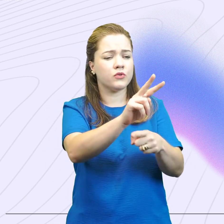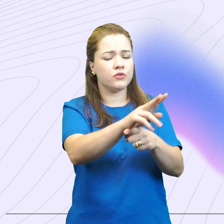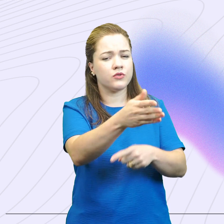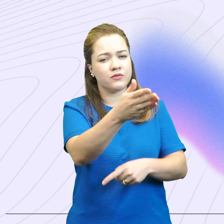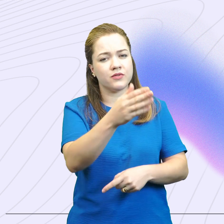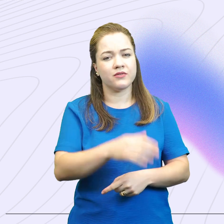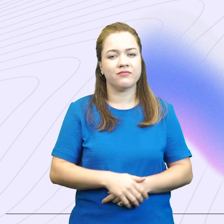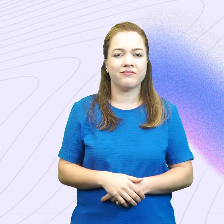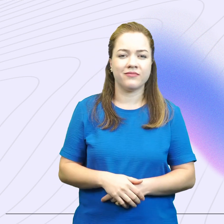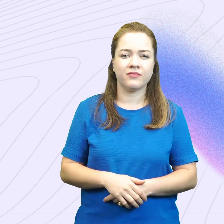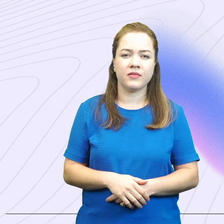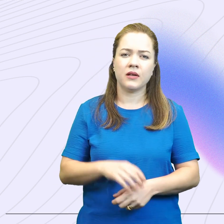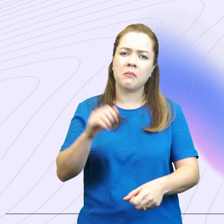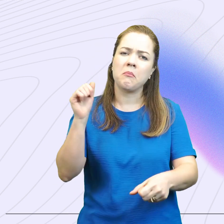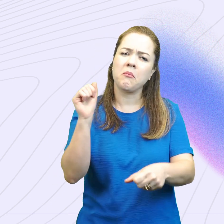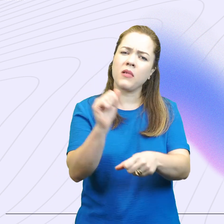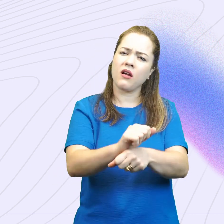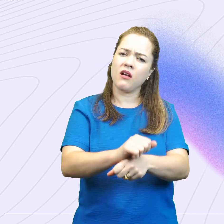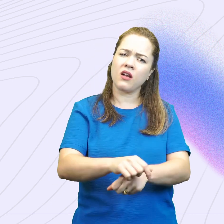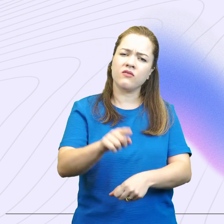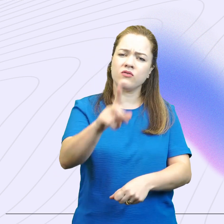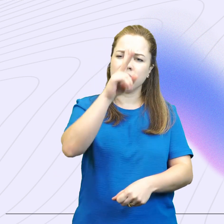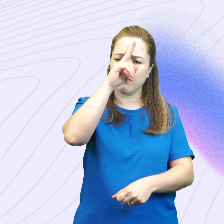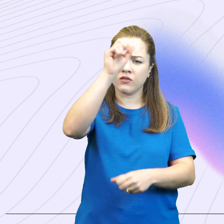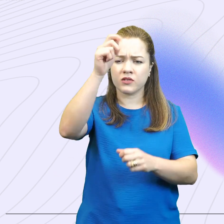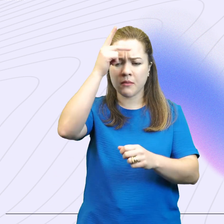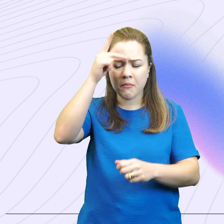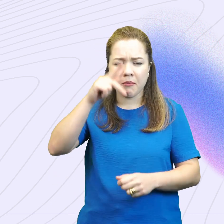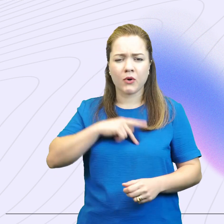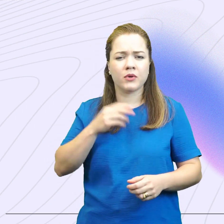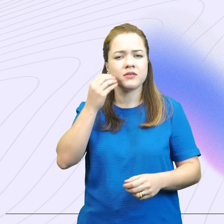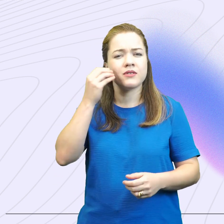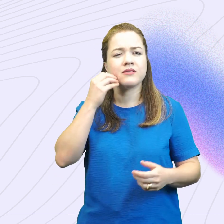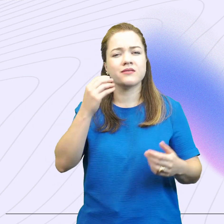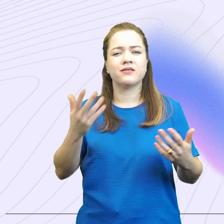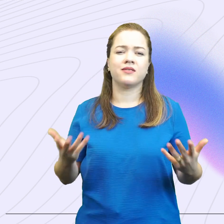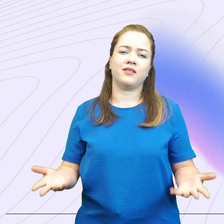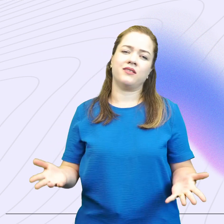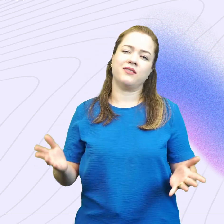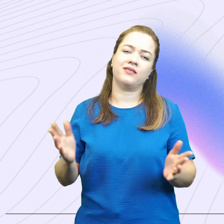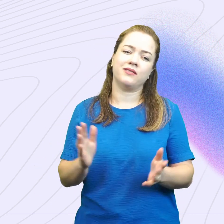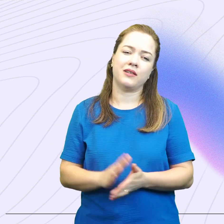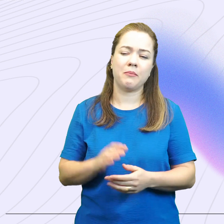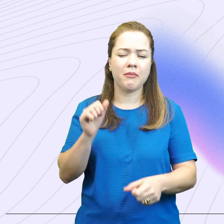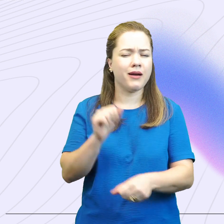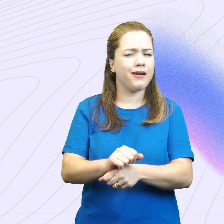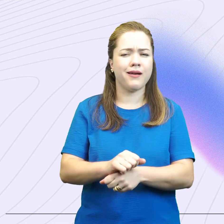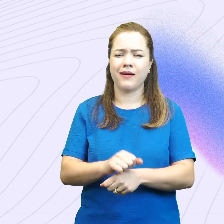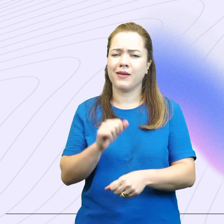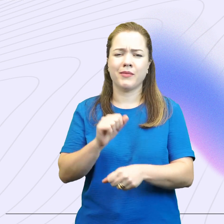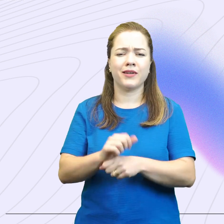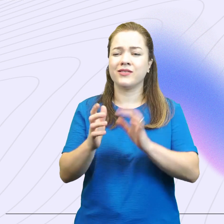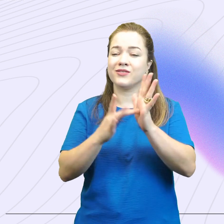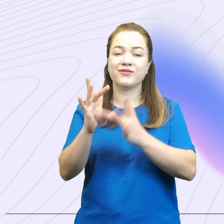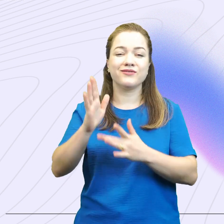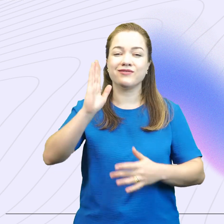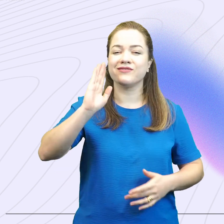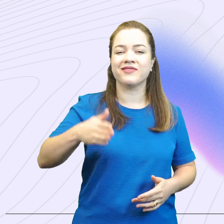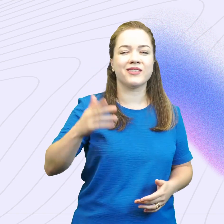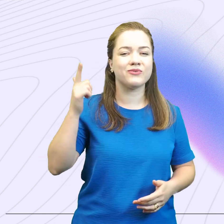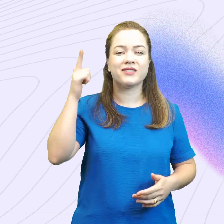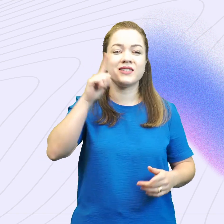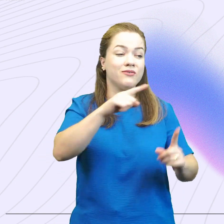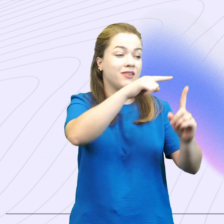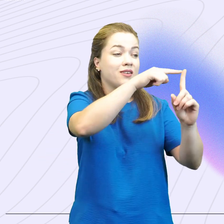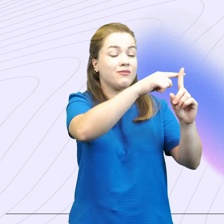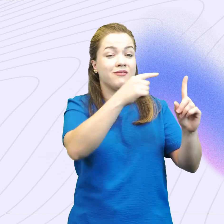Senhor. Para de tentar com a tua própria força. Chegou uma hora que tem que parar de tentar, entender que Jesus já conquistou naquela cruz